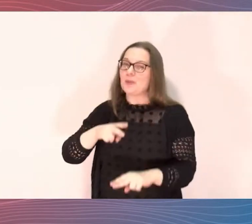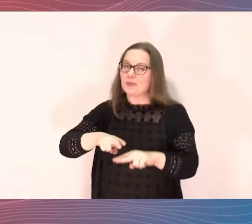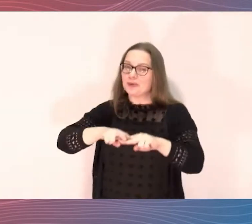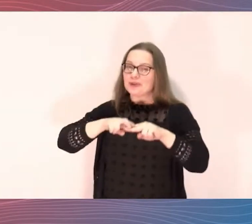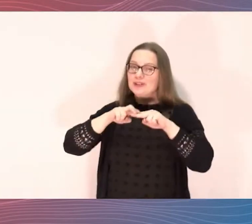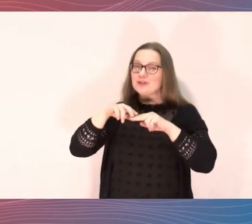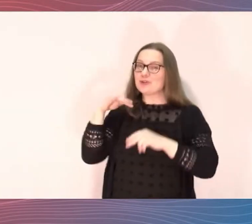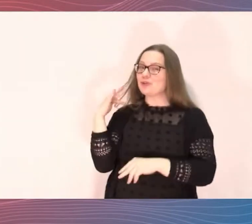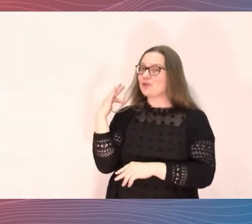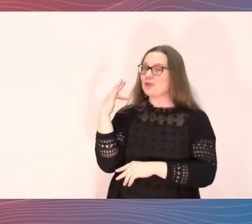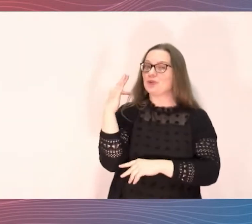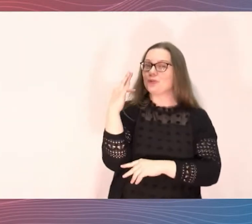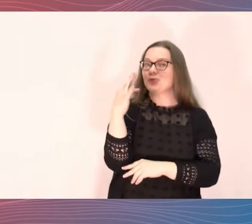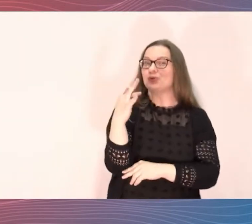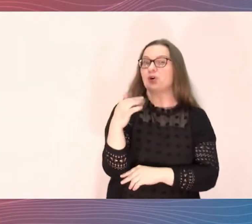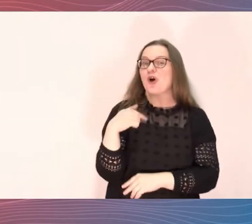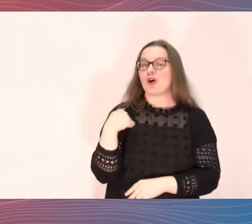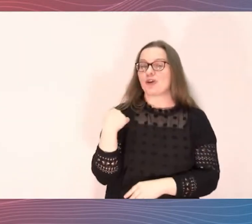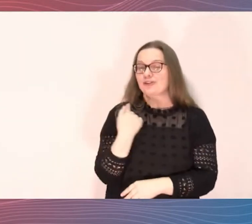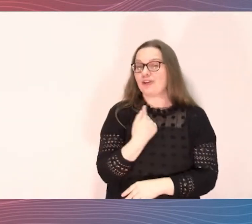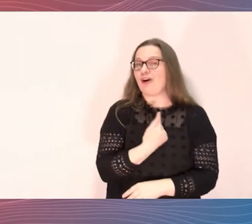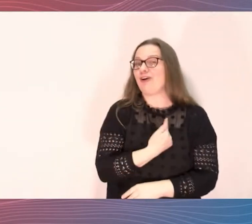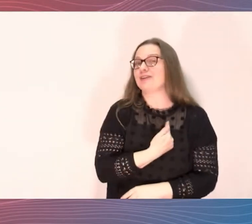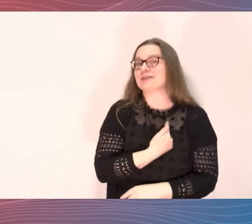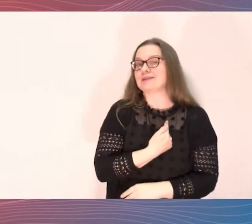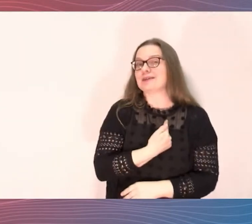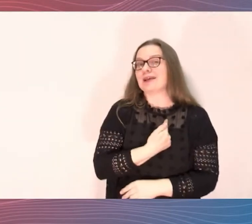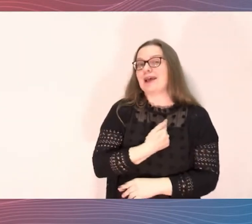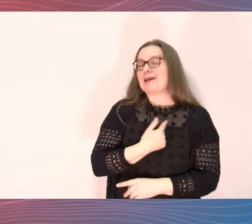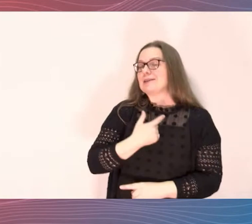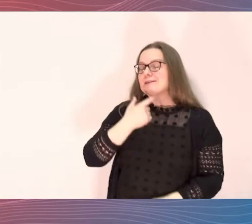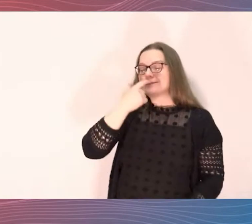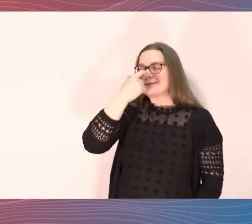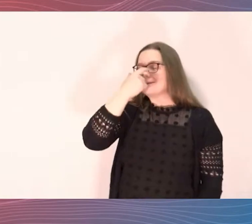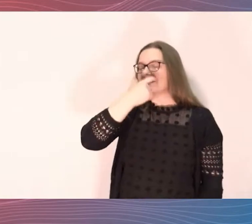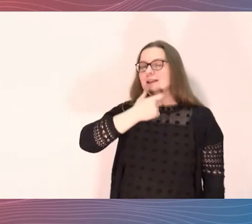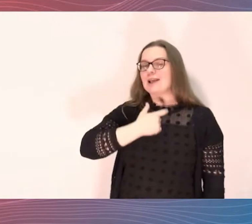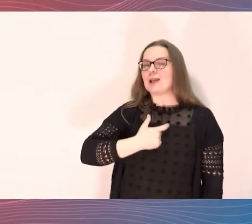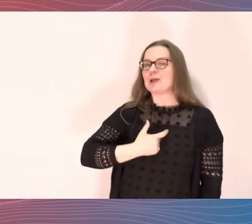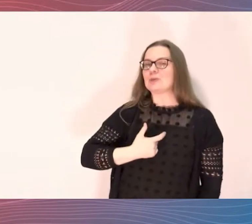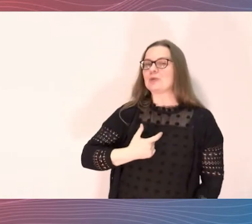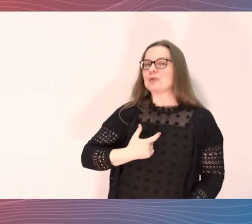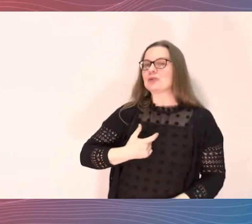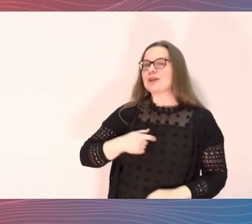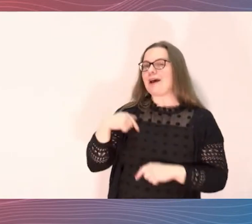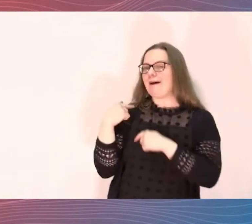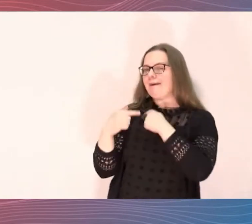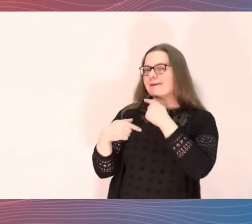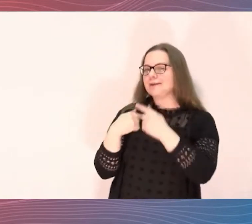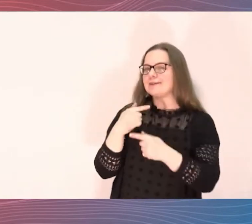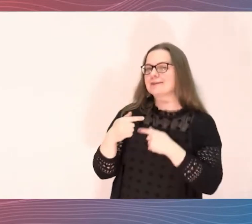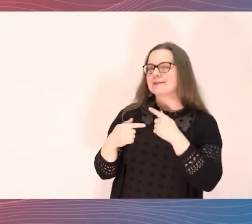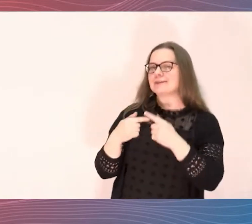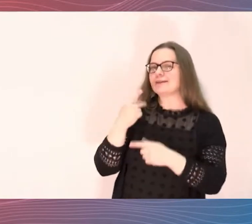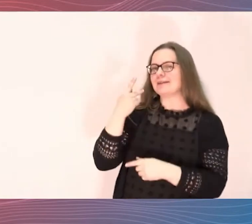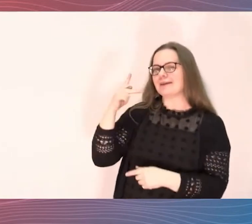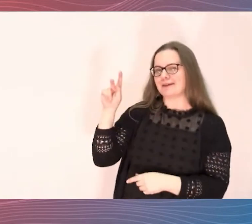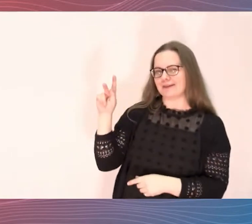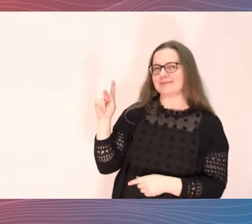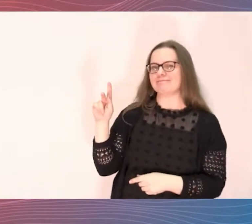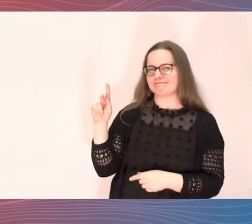a nossa propriedade por toda a eternidade. Irmãos, é isso que Deus quer fazer.